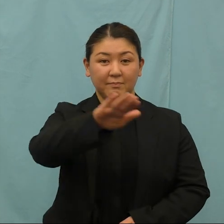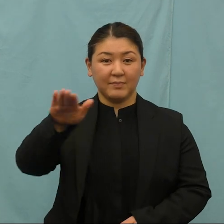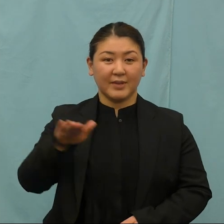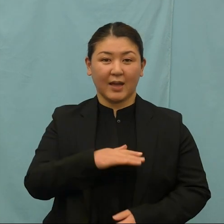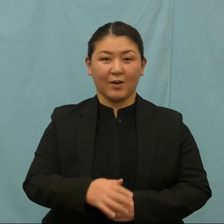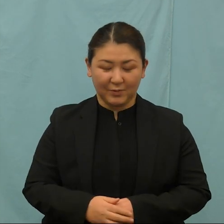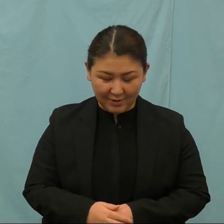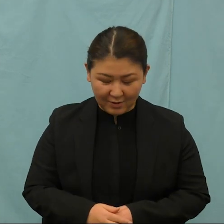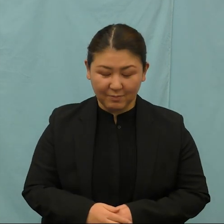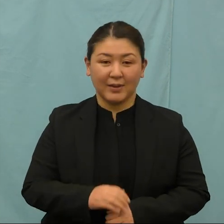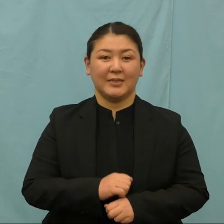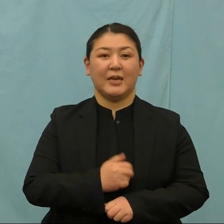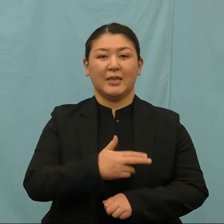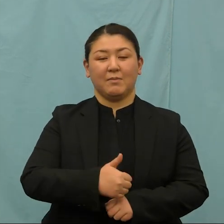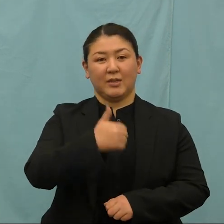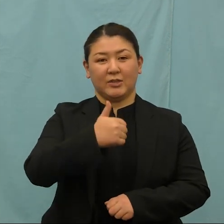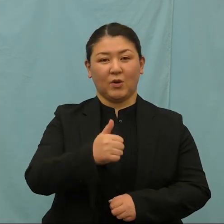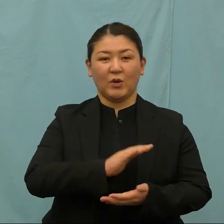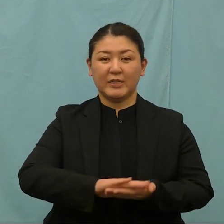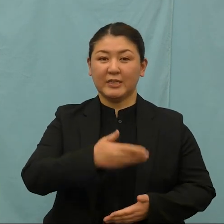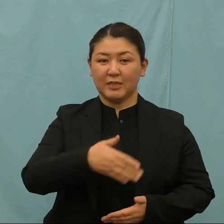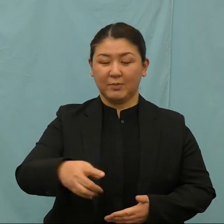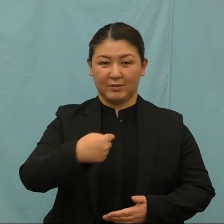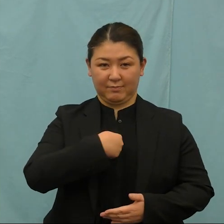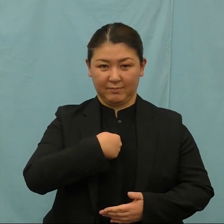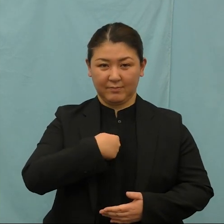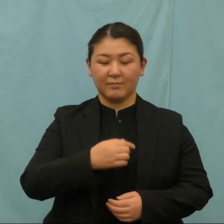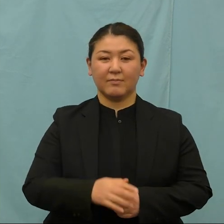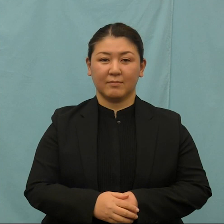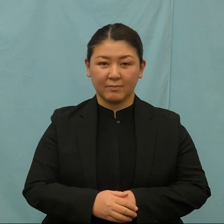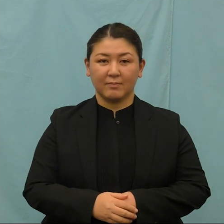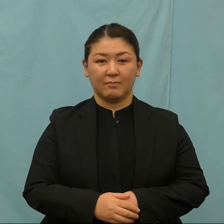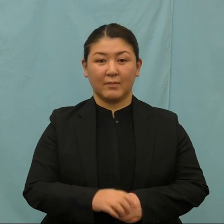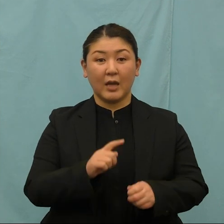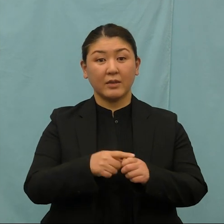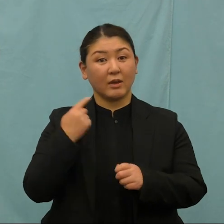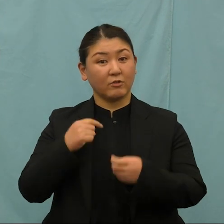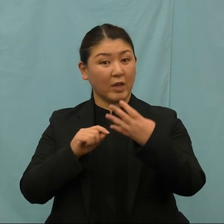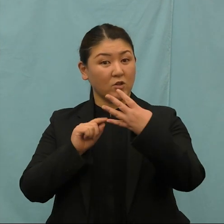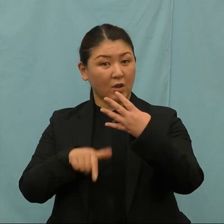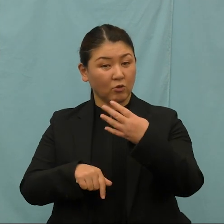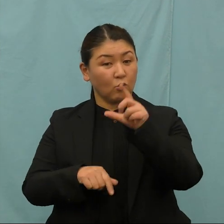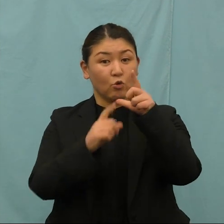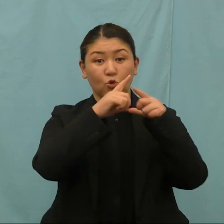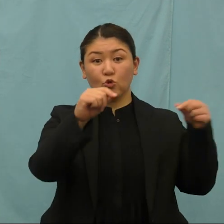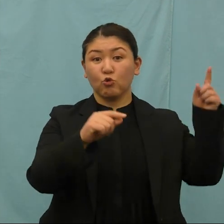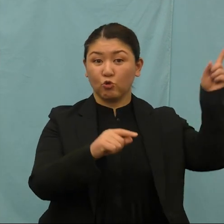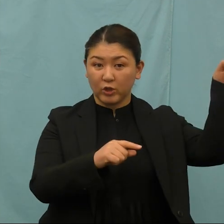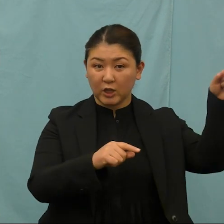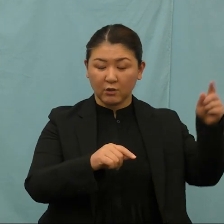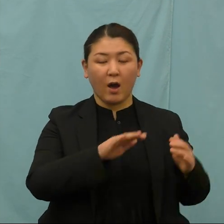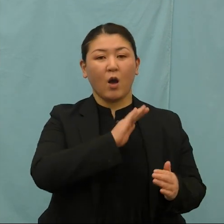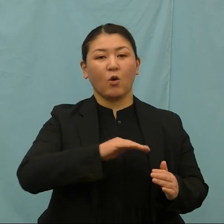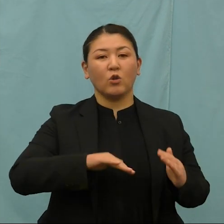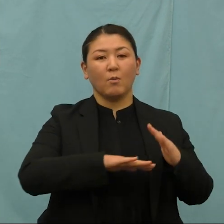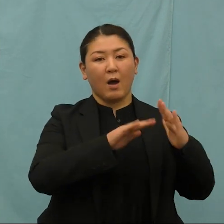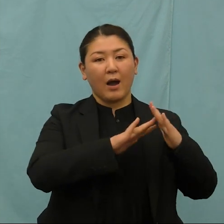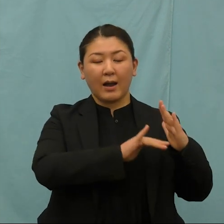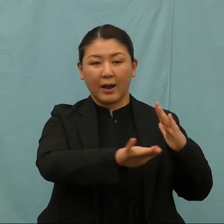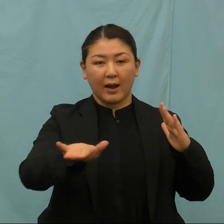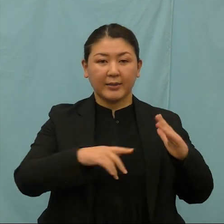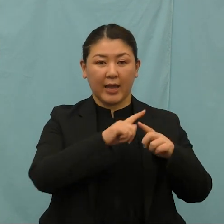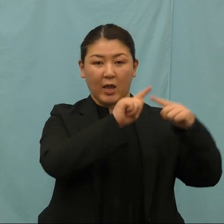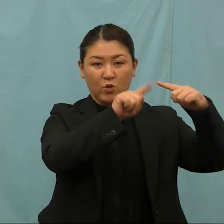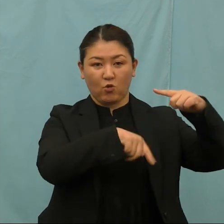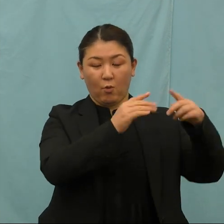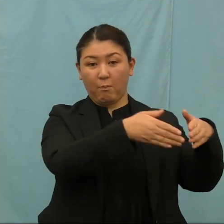皆さんこんにちは。さいたま市長の清水隼人です。昨年4月、子ども家庭庁が設